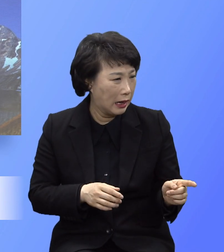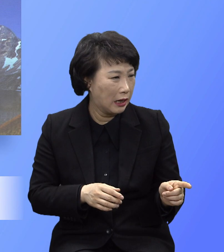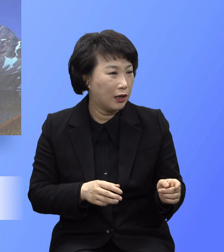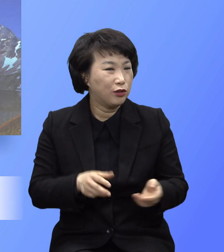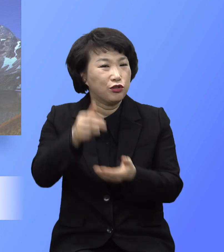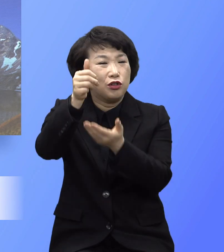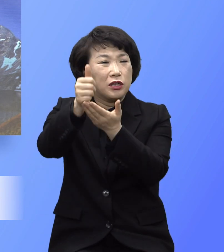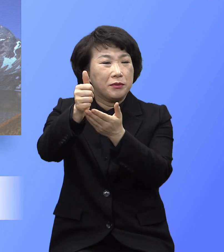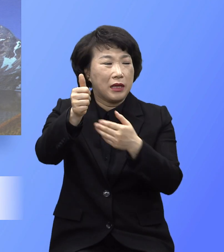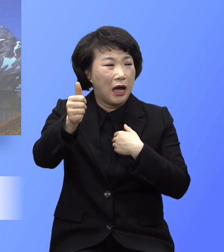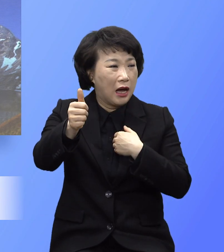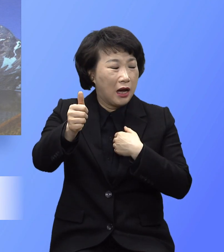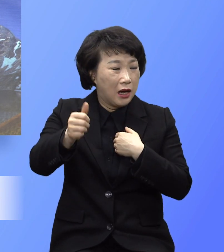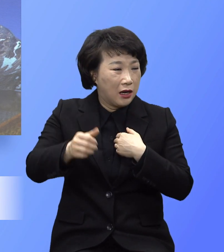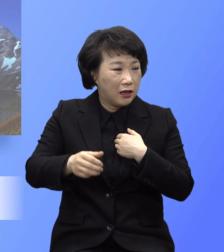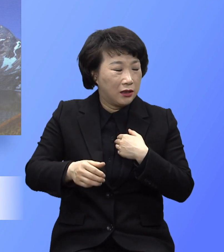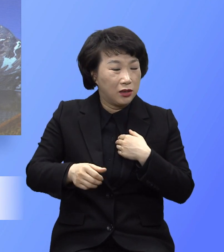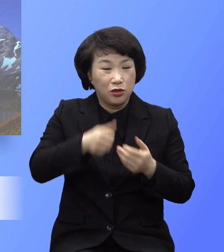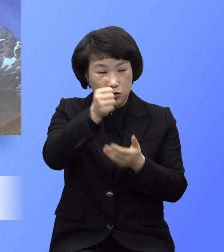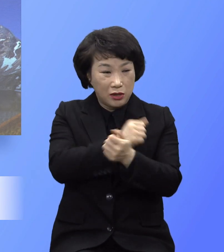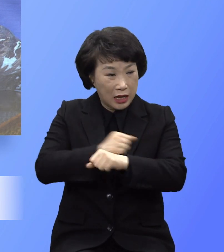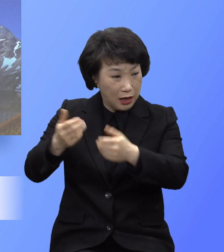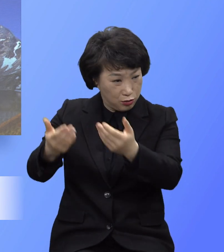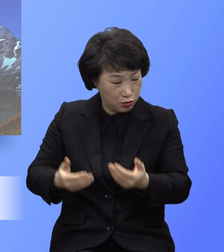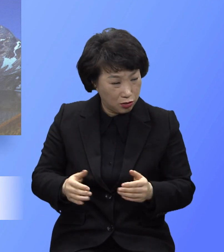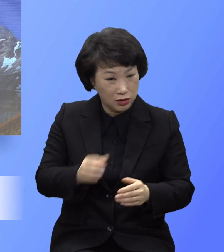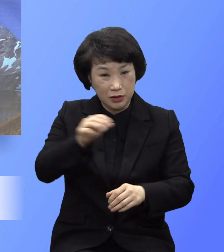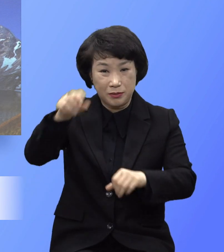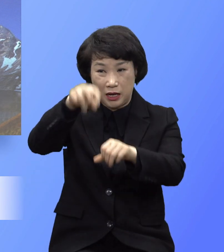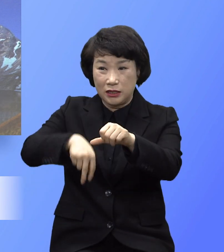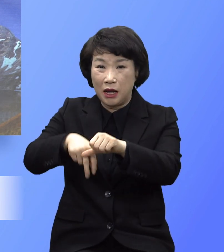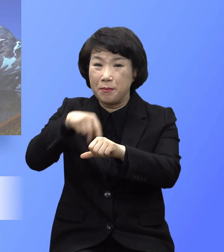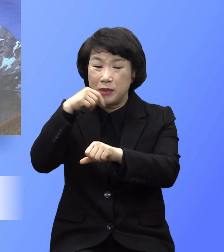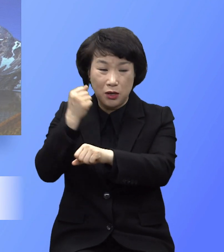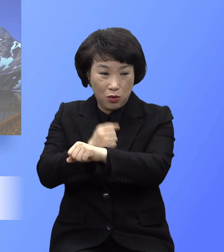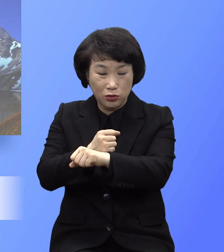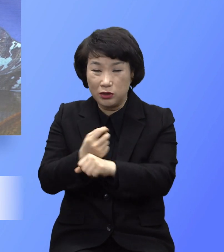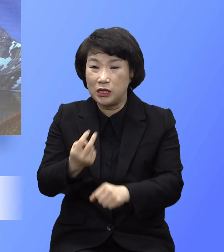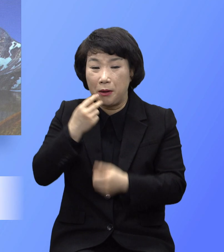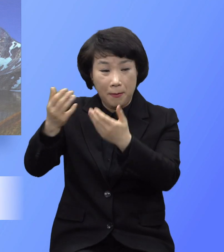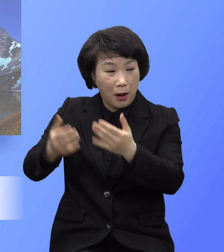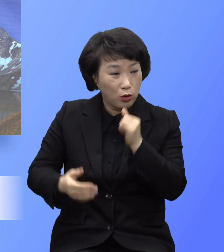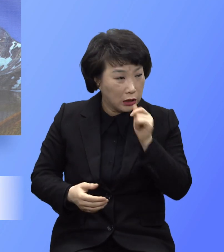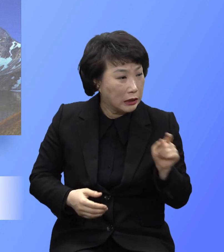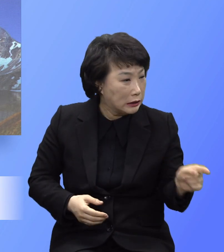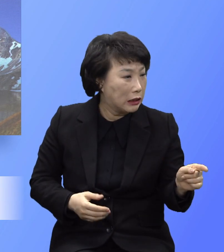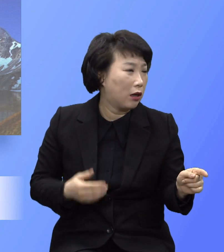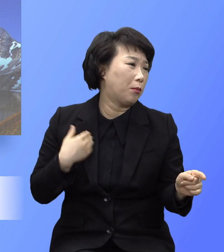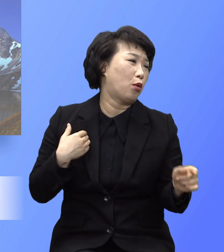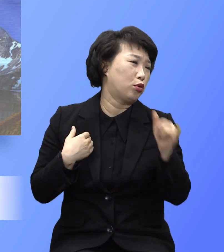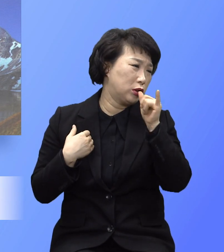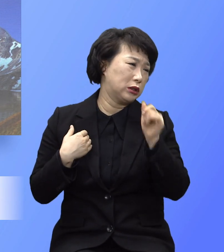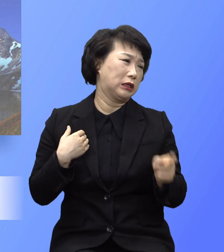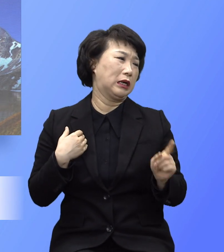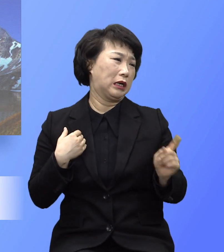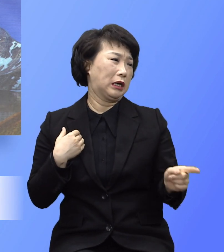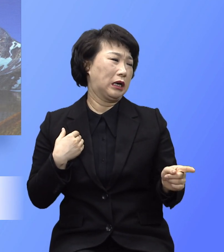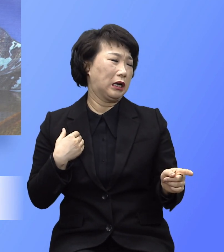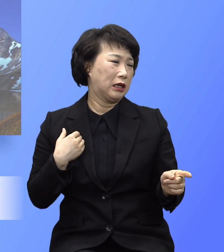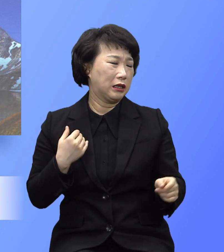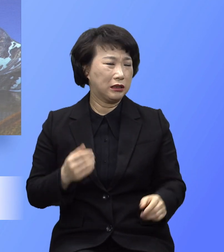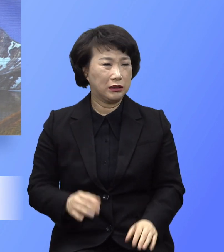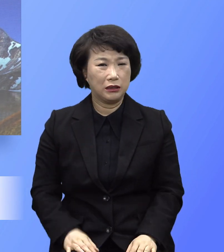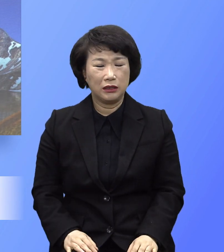주님으로부터 어떻게 제사함 받고 어떻게 십자가의 피의 공로로 생명을 얻었는지 너는 모르는